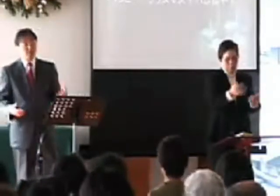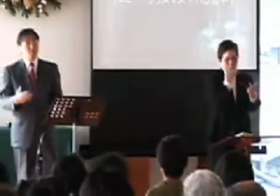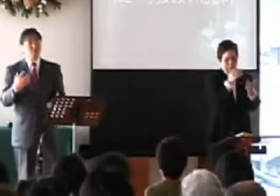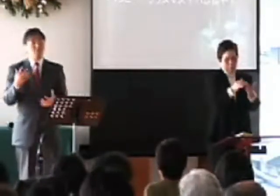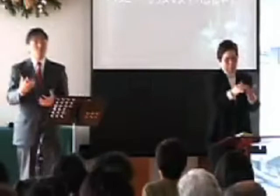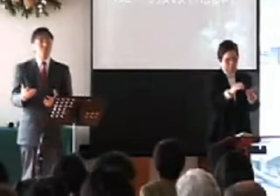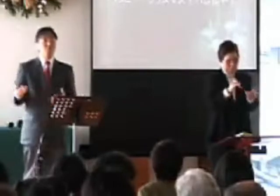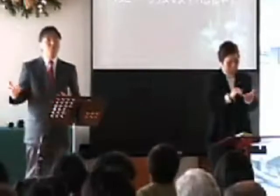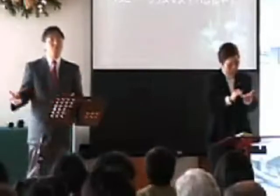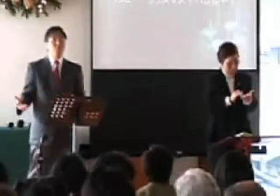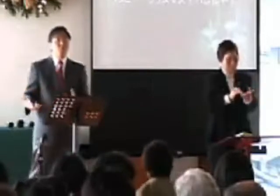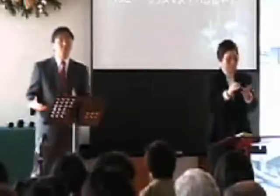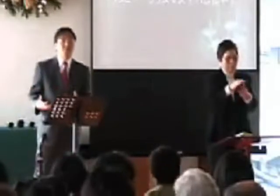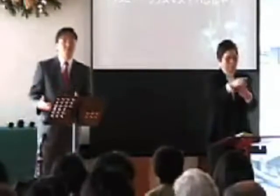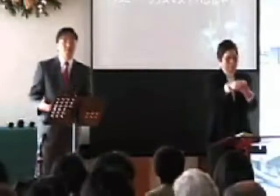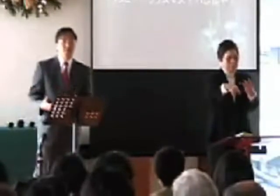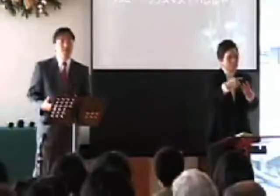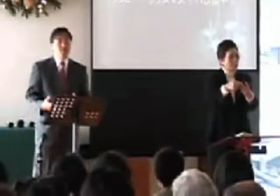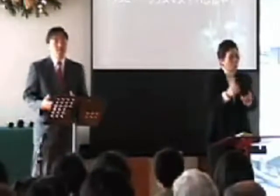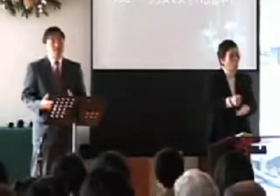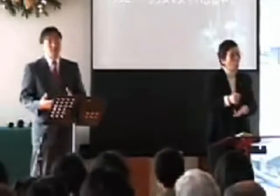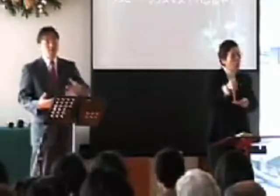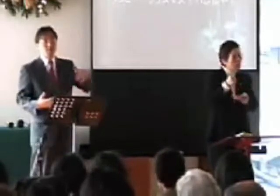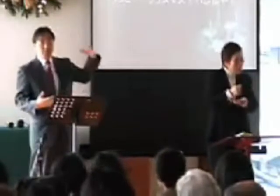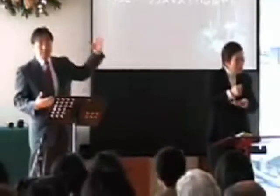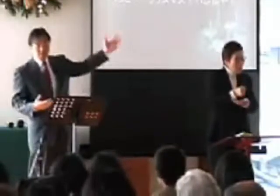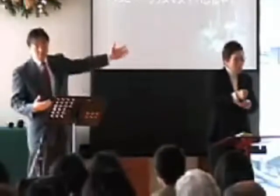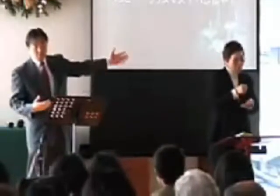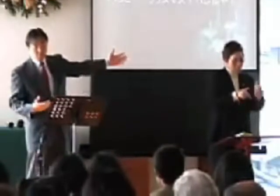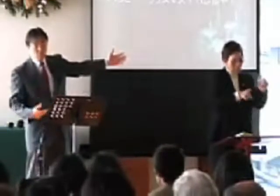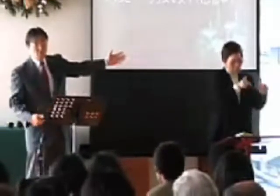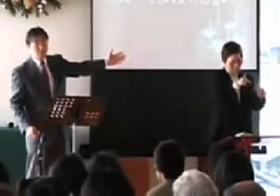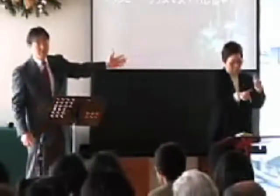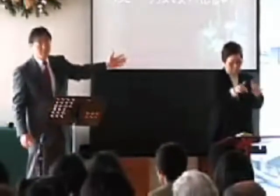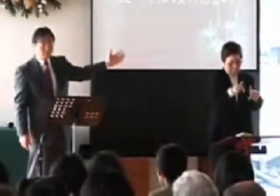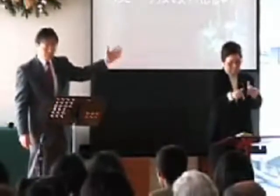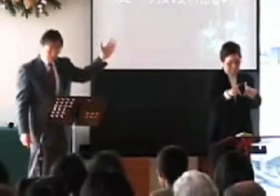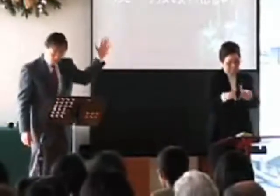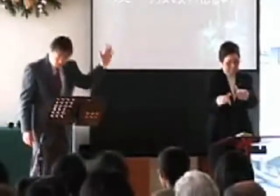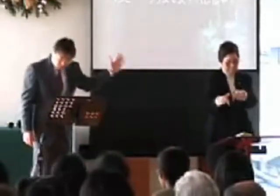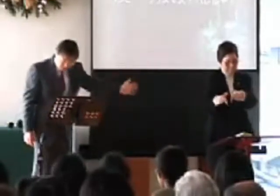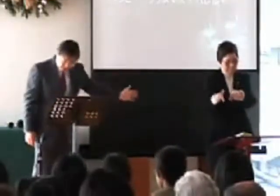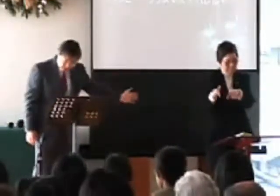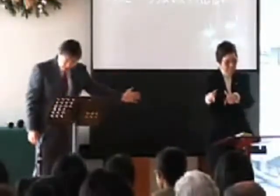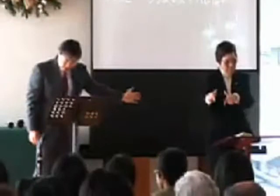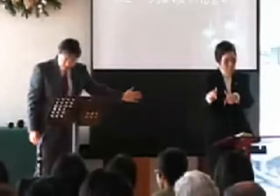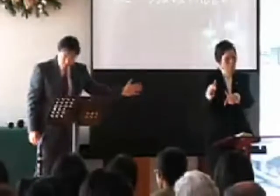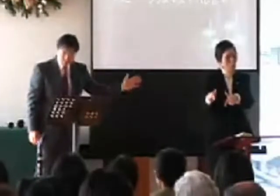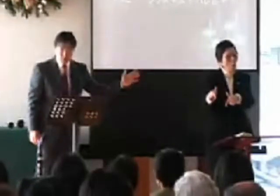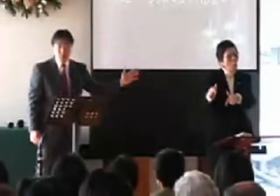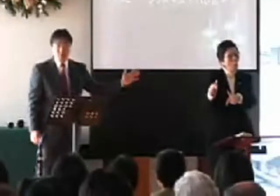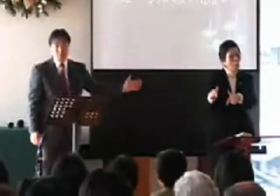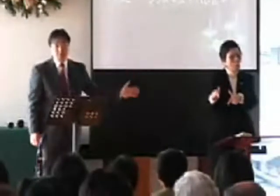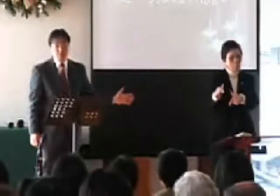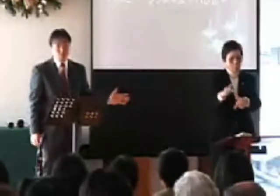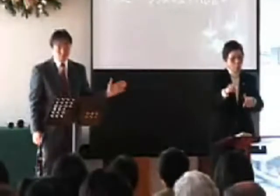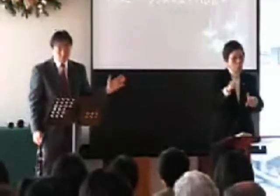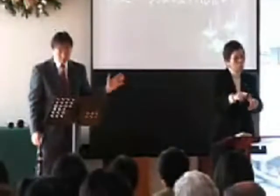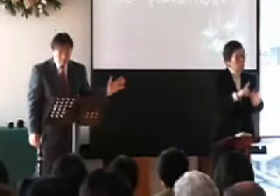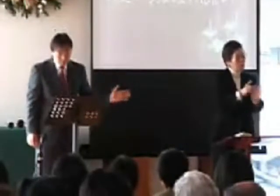、変わらないんですよ昔から。それで博士たちはこの黄金と乳香と持ち